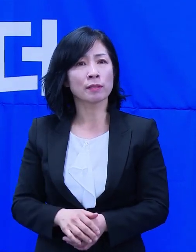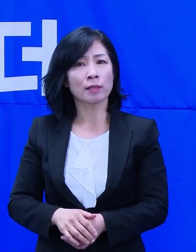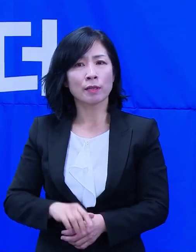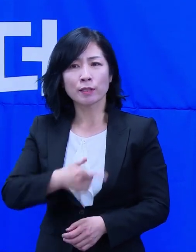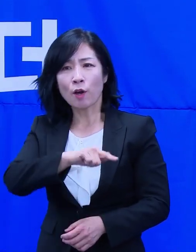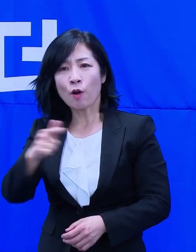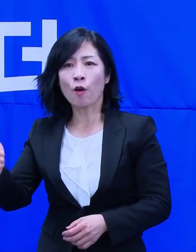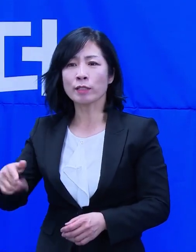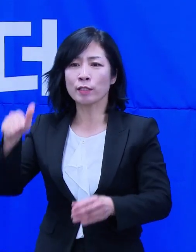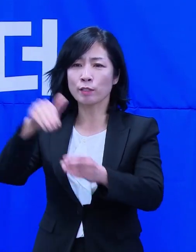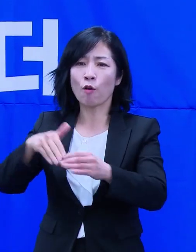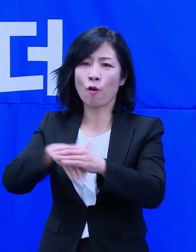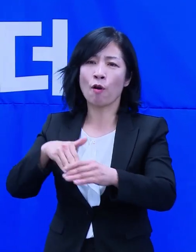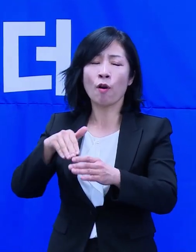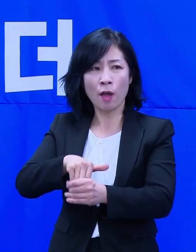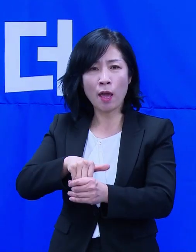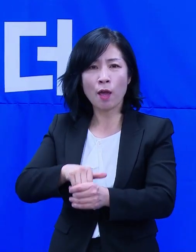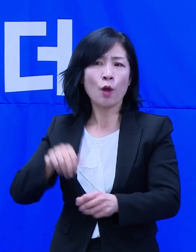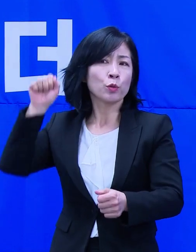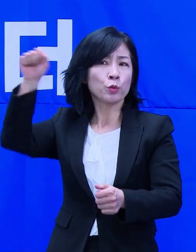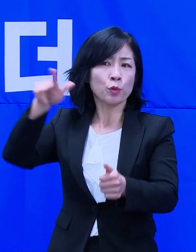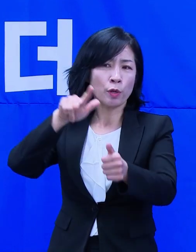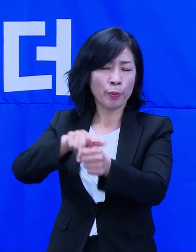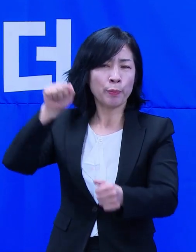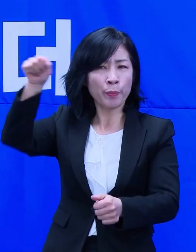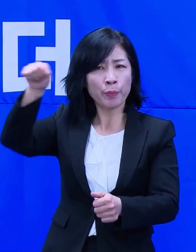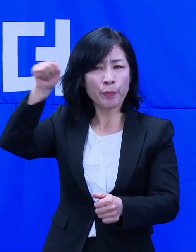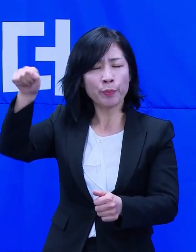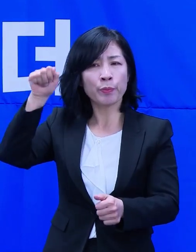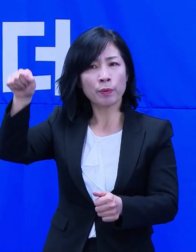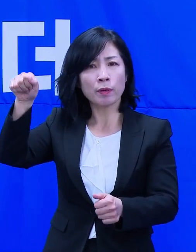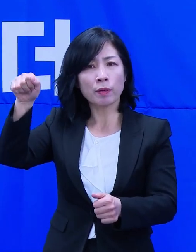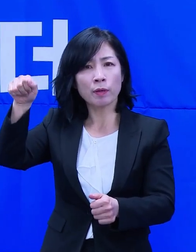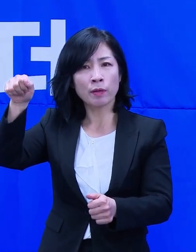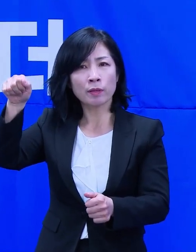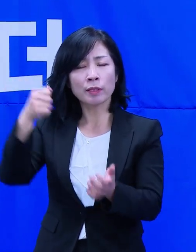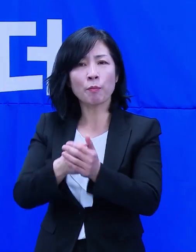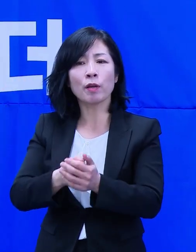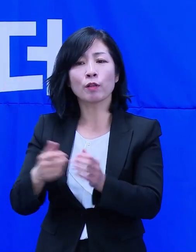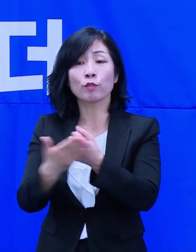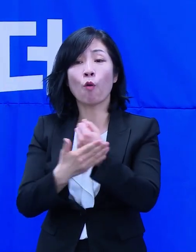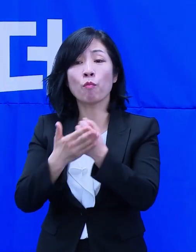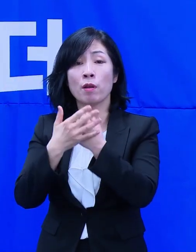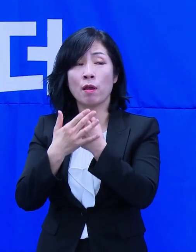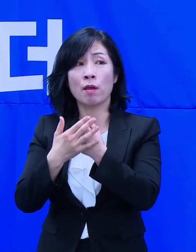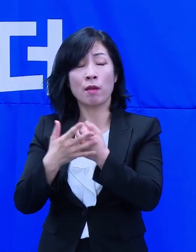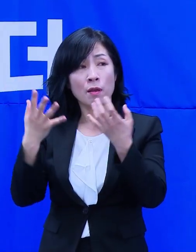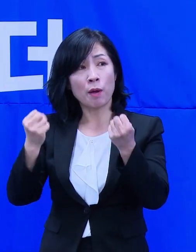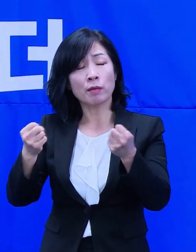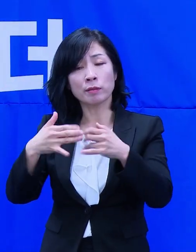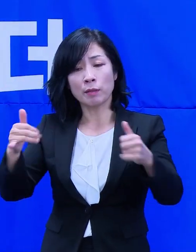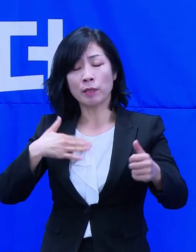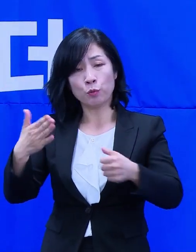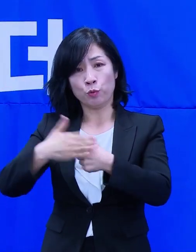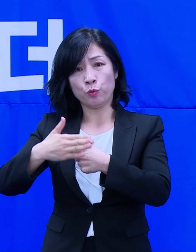선거에 도전을 해서 어렵게 당선이 됐는데 그래서 도와주신 분들이 참 많습니다. 그분들이